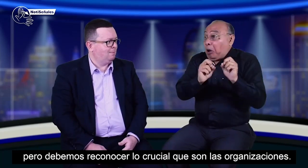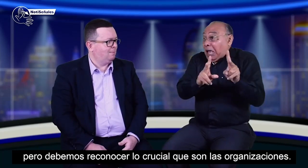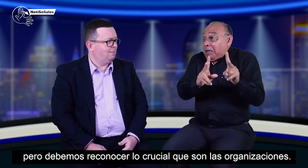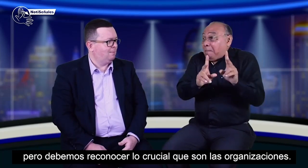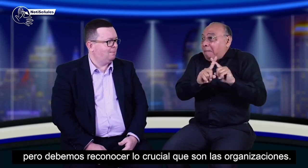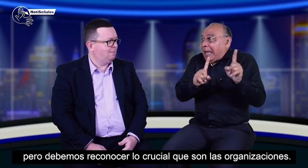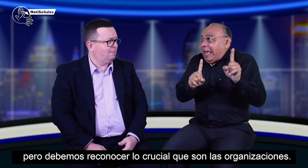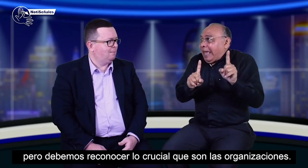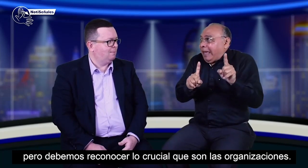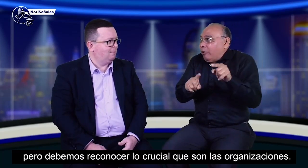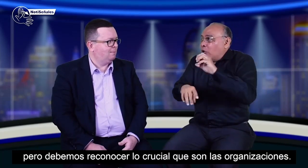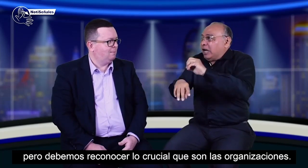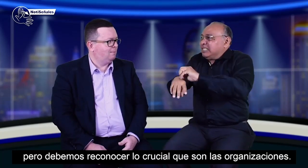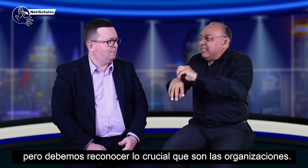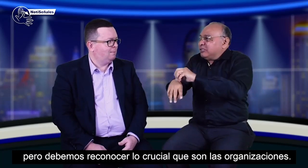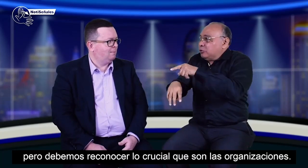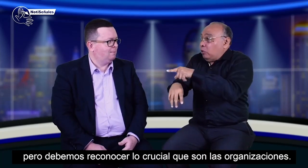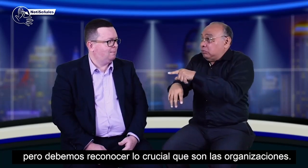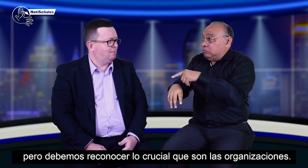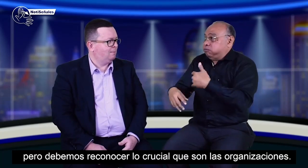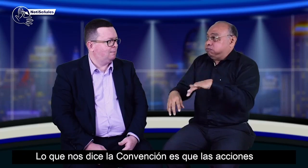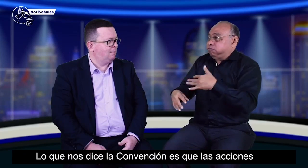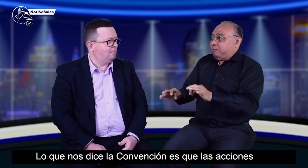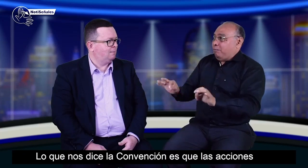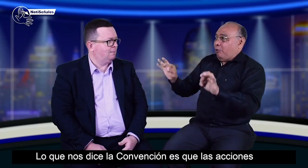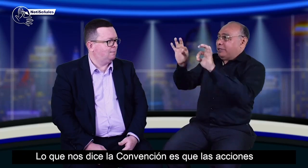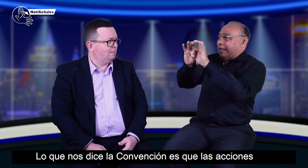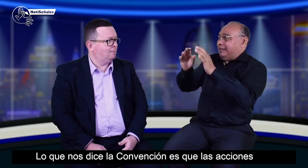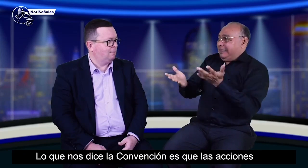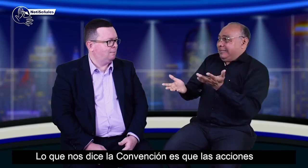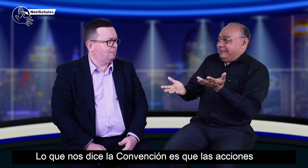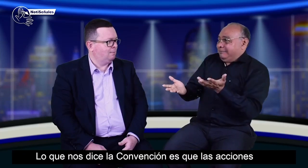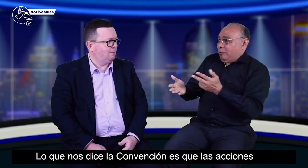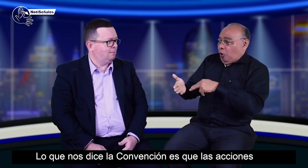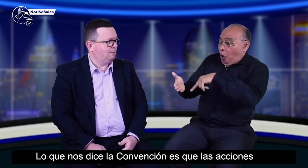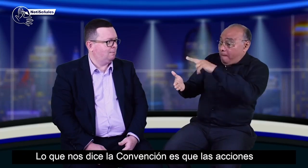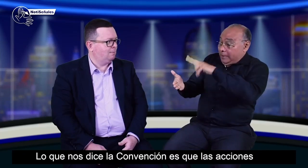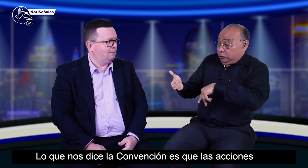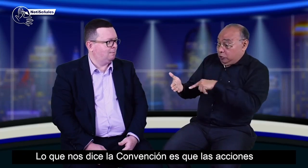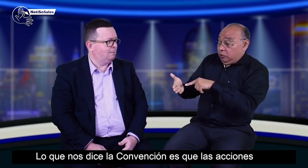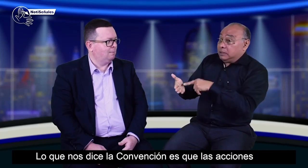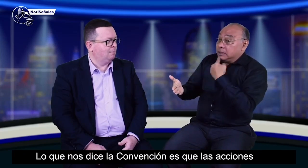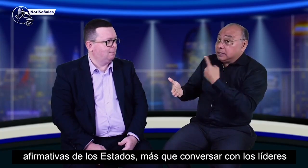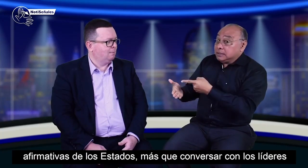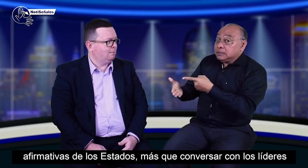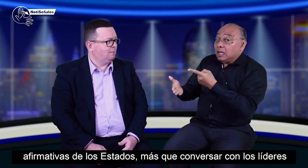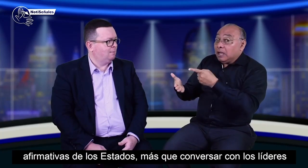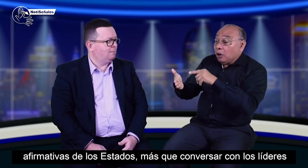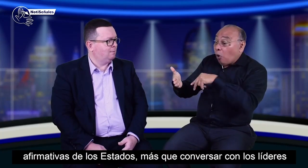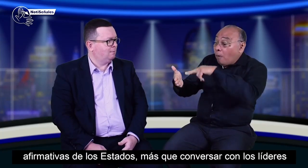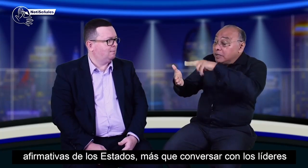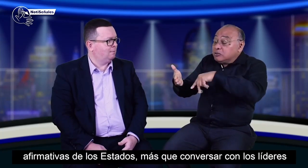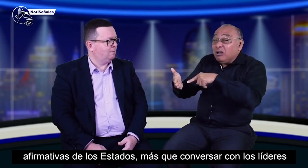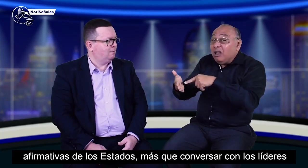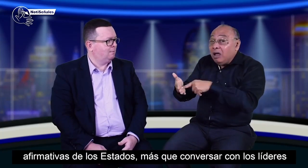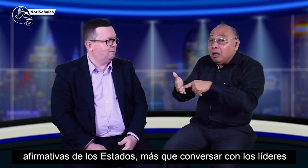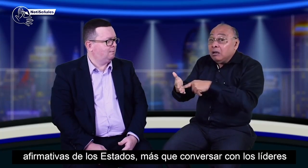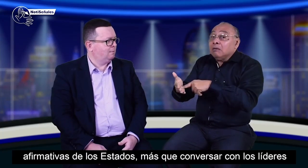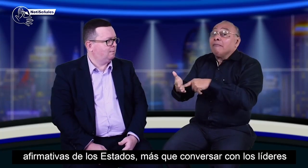reconocer lo crucial que son las organizaciones. Lo que nos dice la Convención, que las acciones afirmativas del Estado, más que conversar